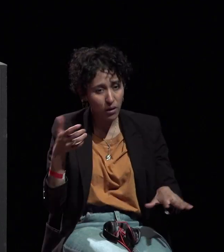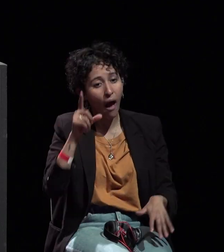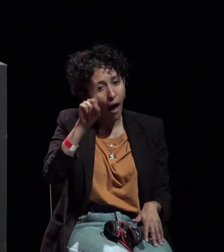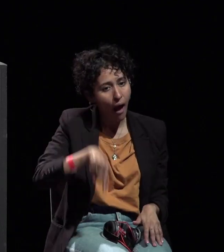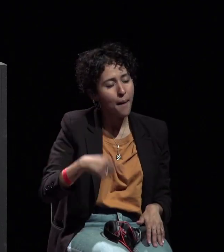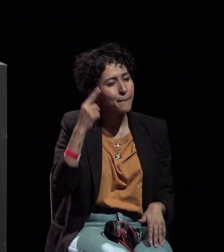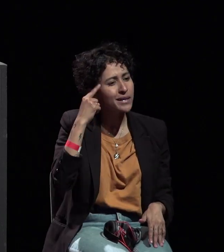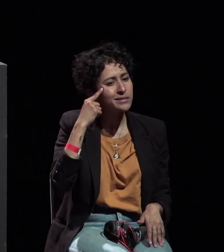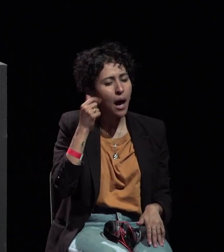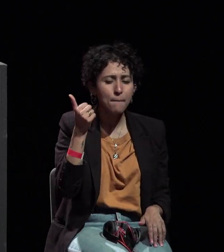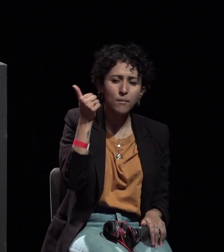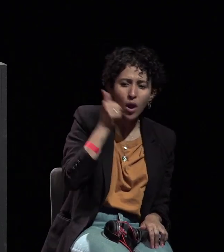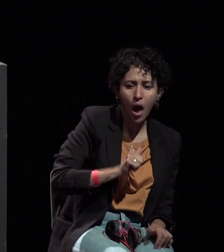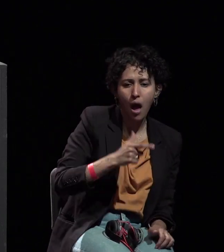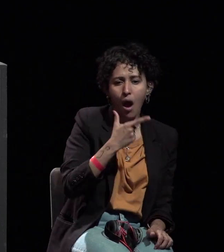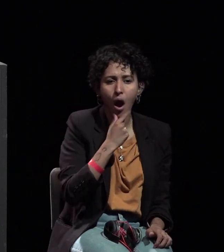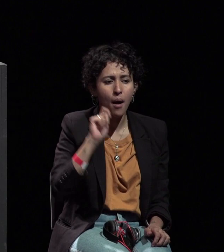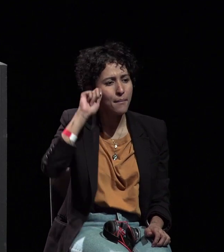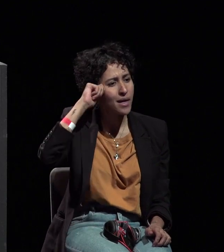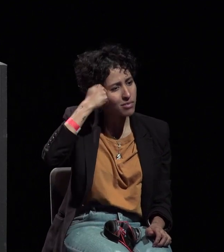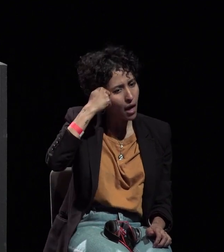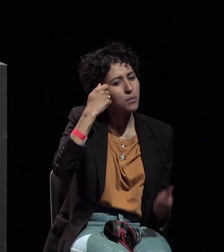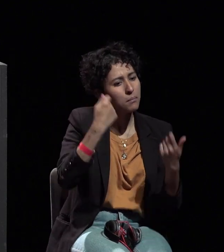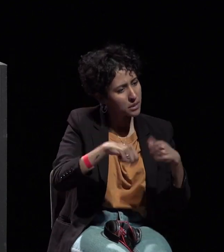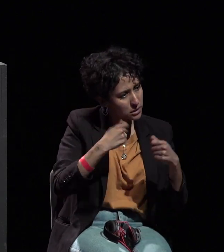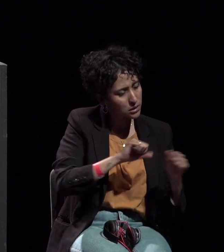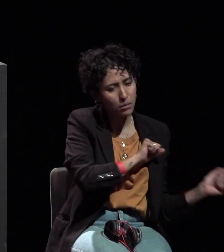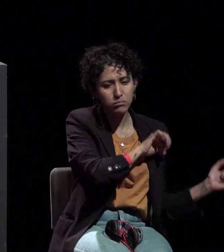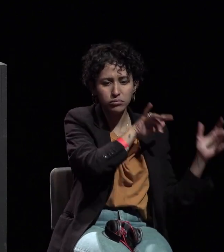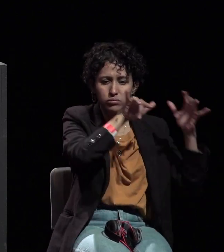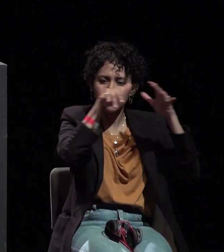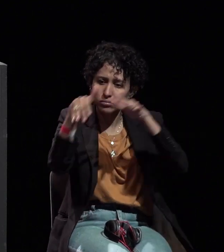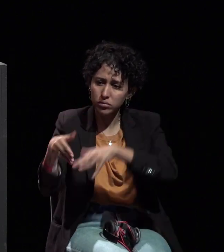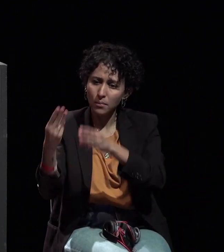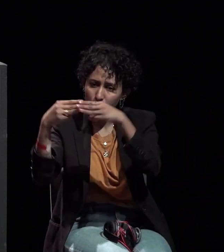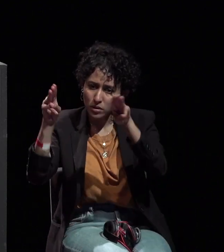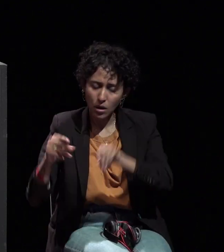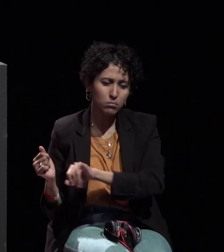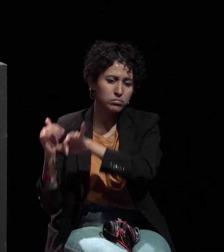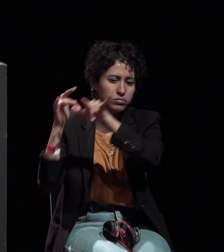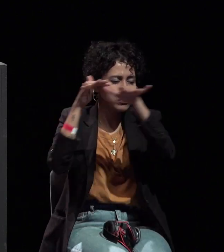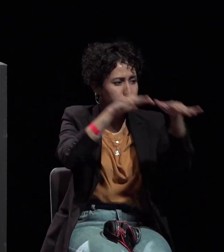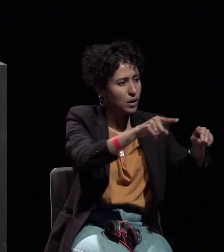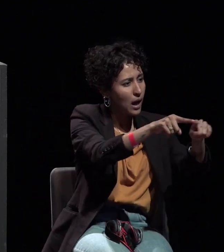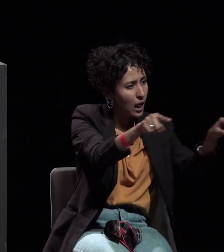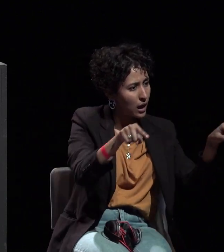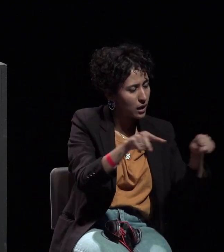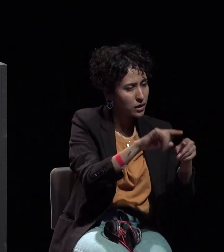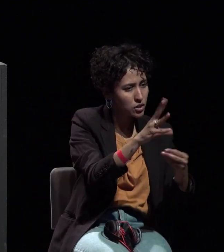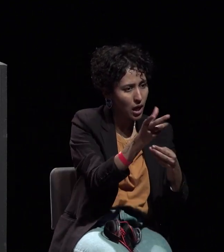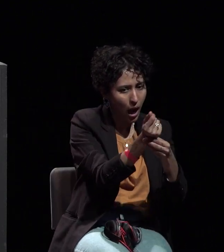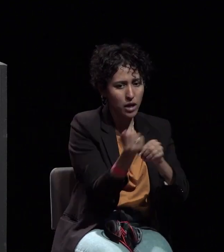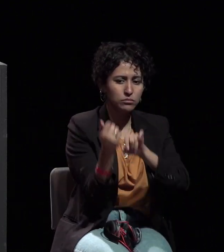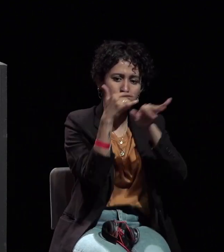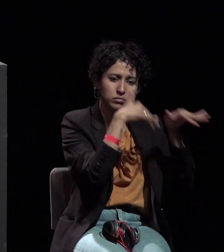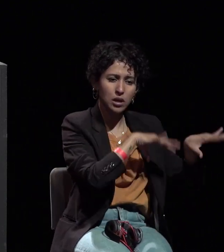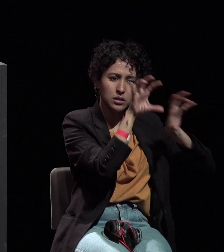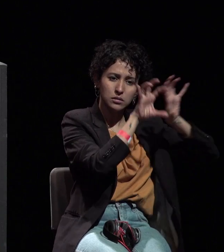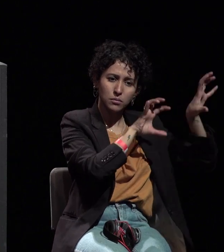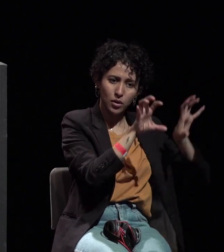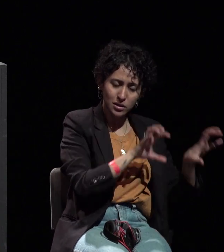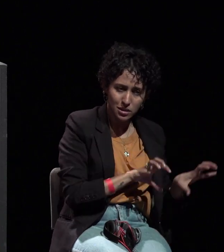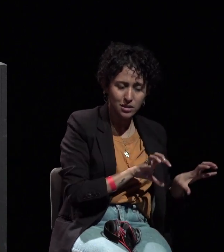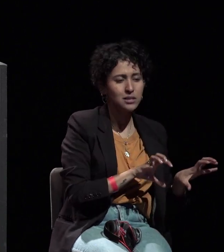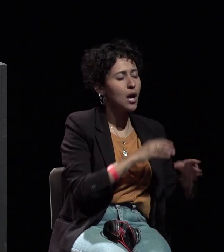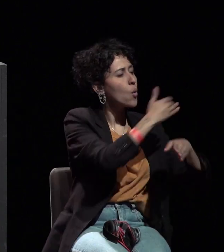trazer mulheres e homens negros para museus, para as galerias de arte, para as exposições alternativas das